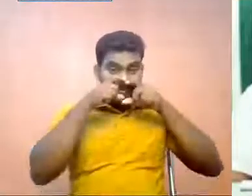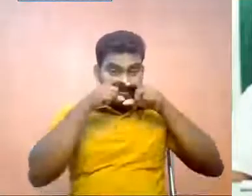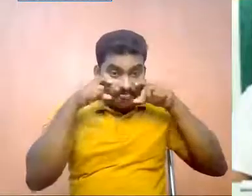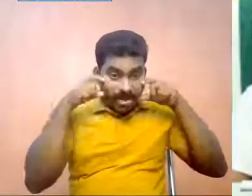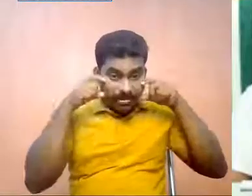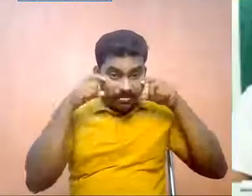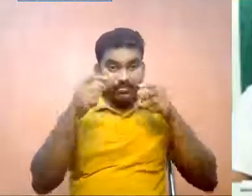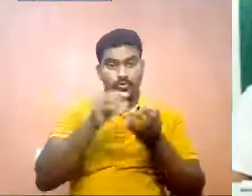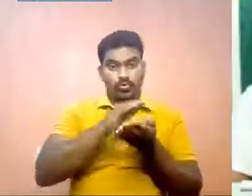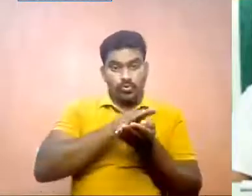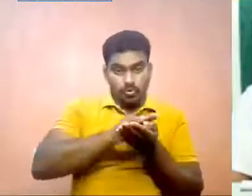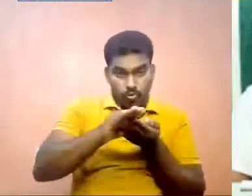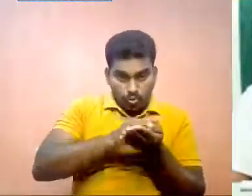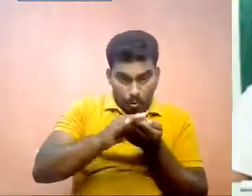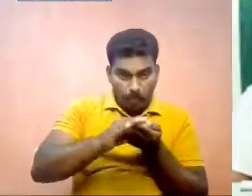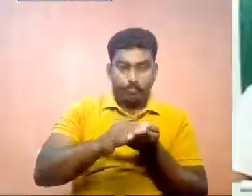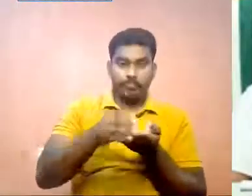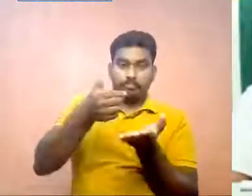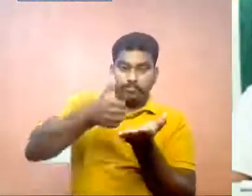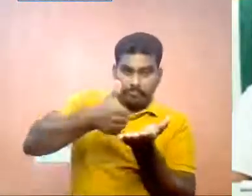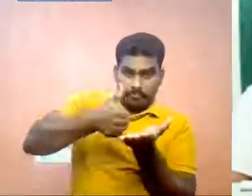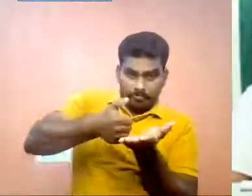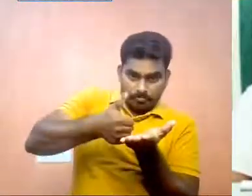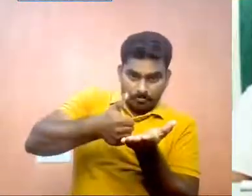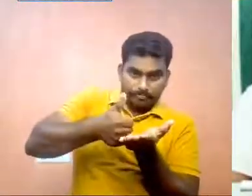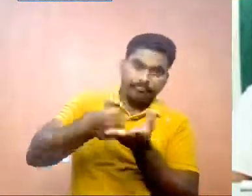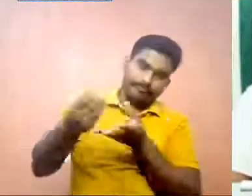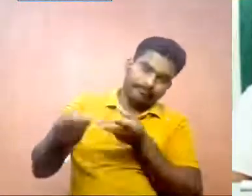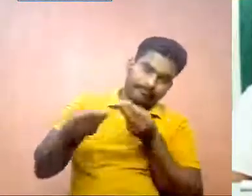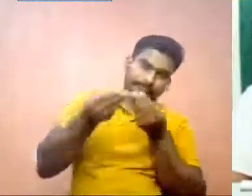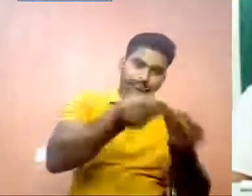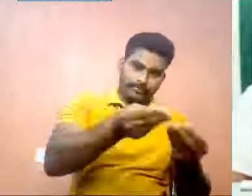ഇവയെല്ലാം ലഭ്യമാക്കുന്നതിനുള്ള നടപടികൾ സ്വീകരിച്ചിട്ടുണ്ട്.